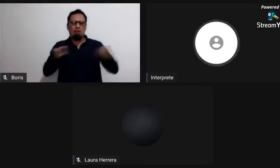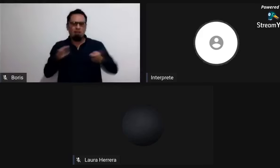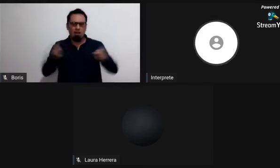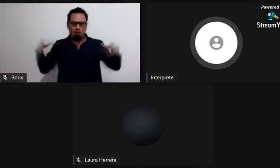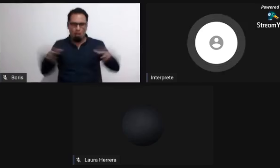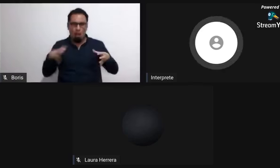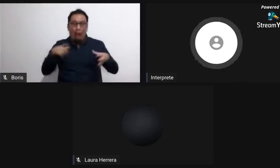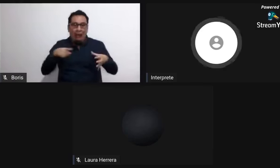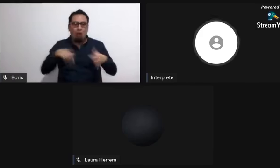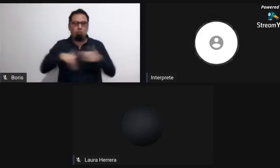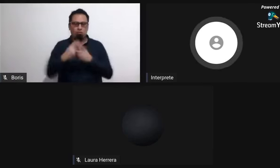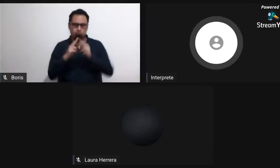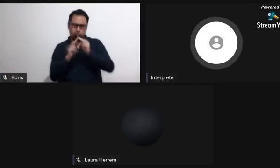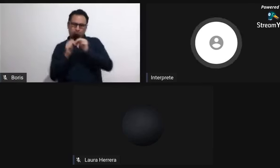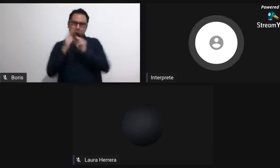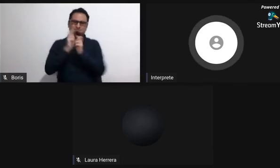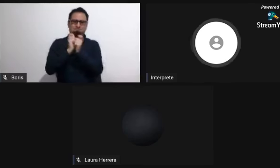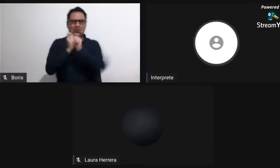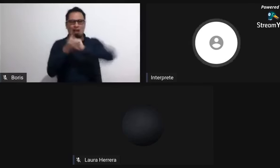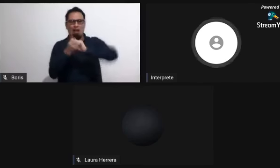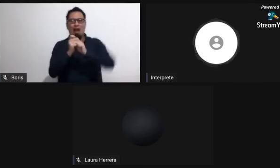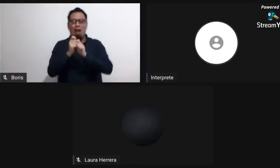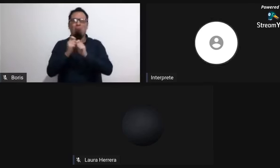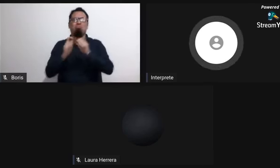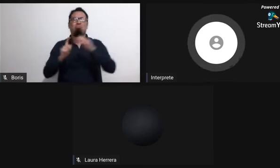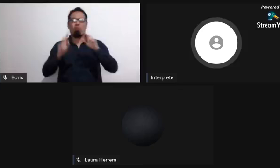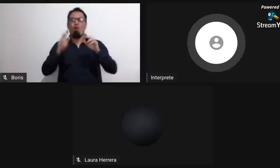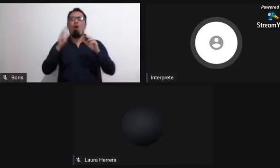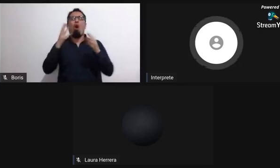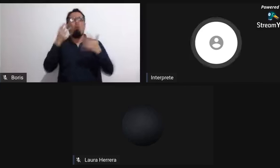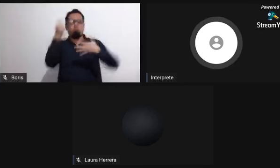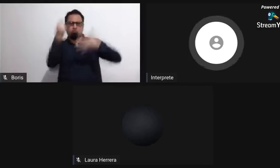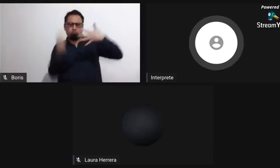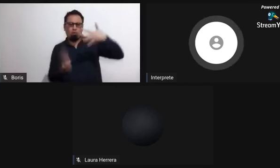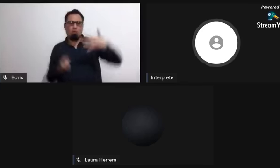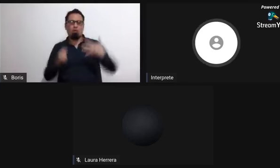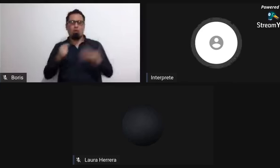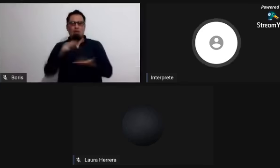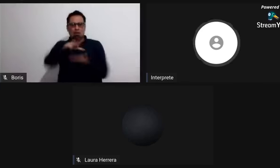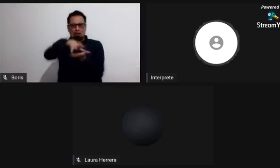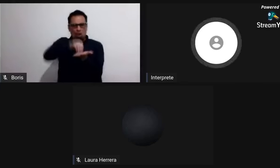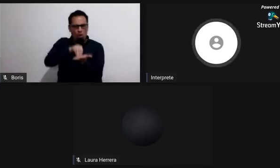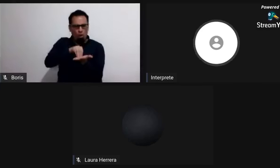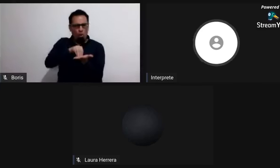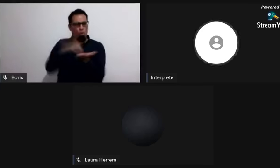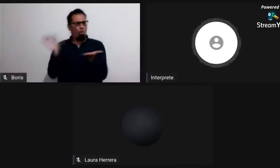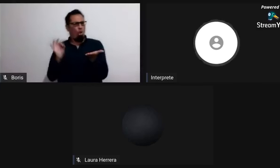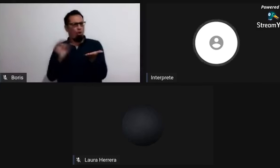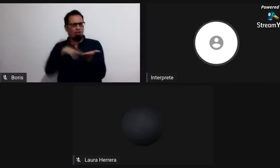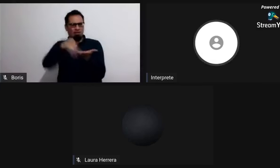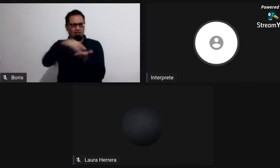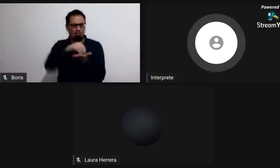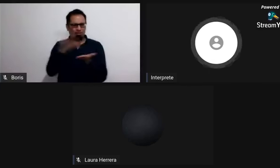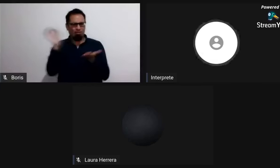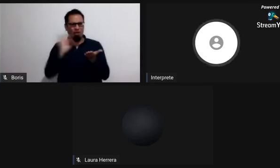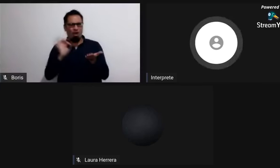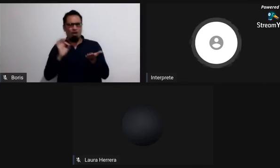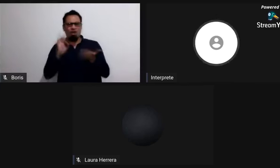como Colombia, se empiezan a dar todos esos cambios o esas modificaciones que nos permiten a nosotros hoy entender